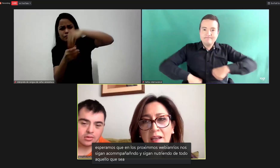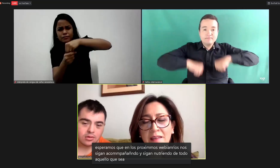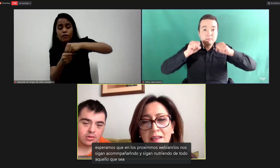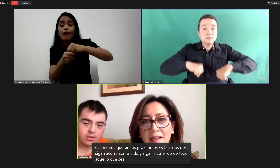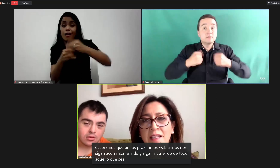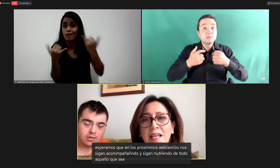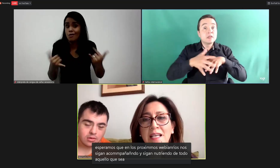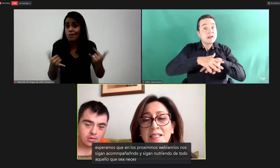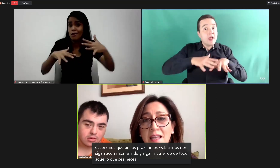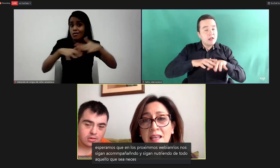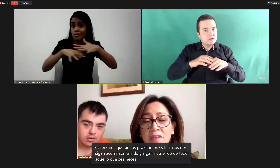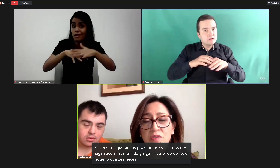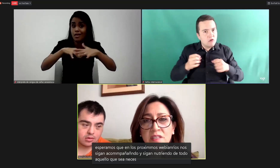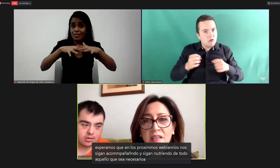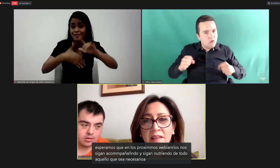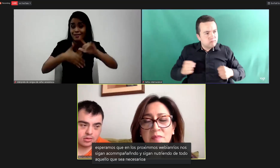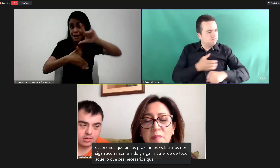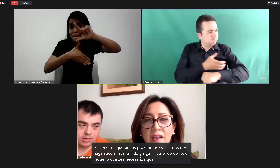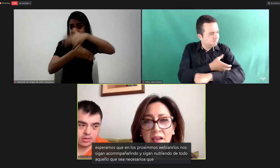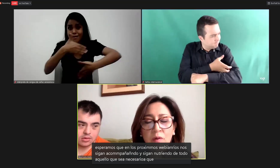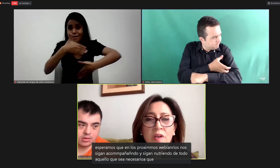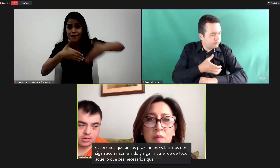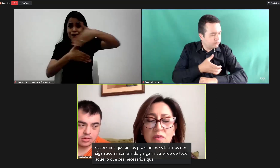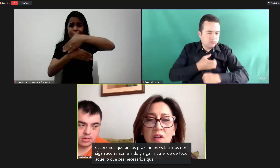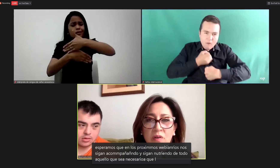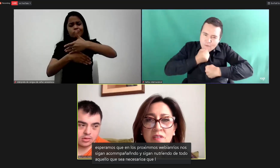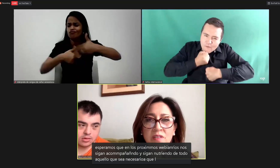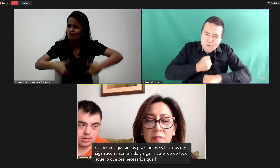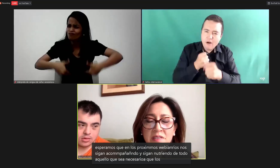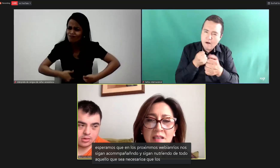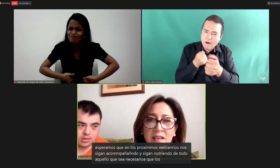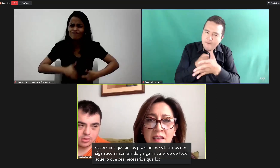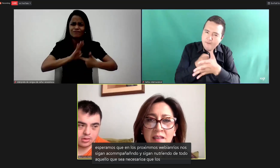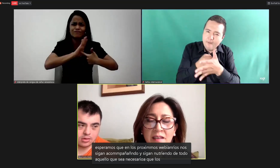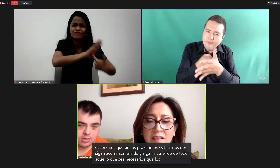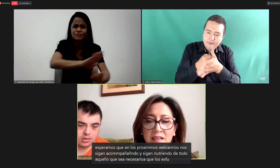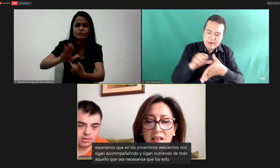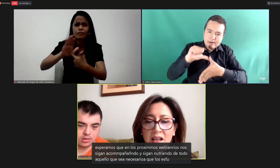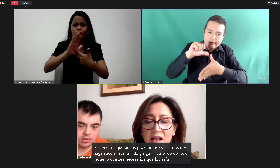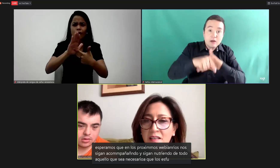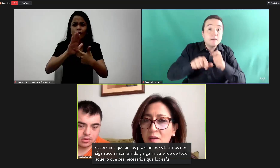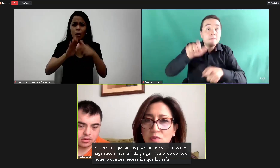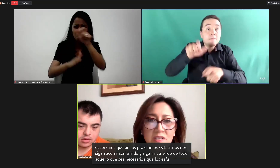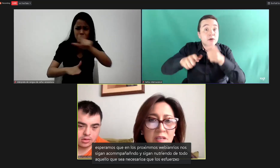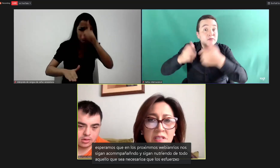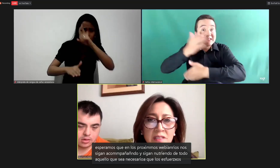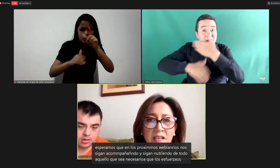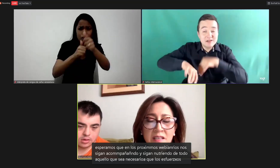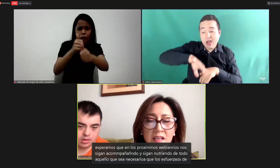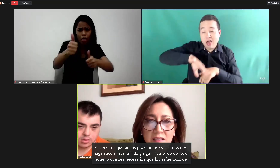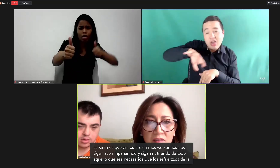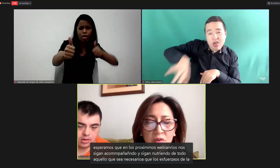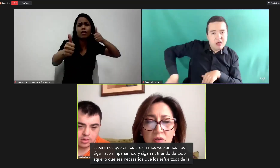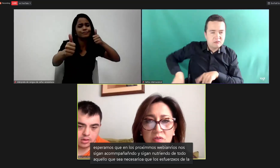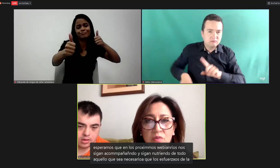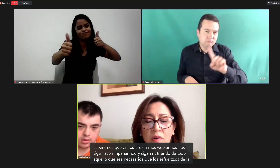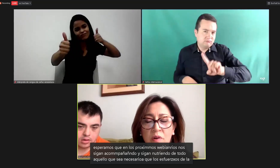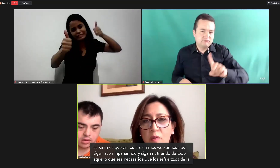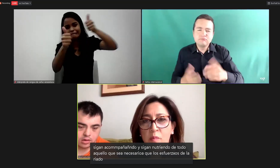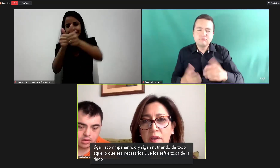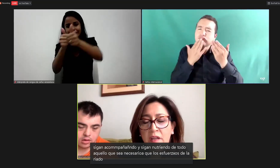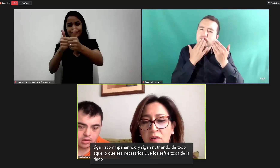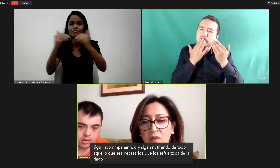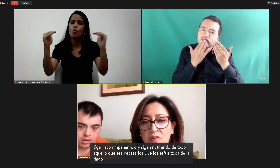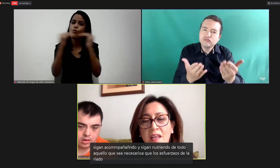América Latina sean suficientes para que ninguna persona con discapacidad se quede atrás. Así que muchísimas gracias a todos los que